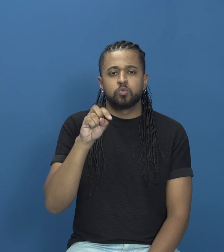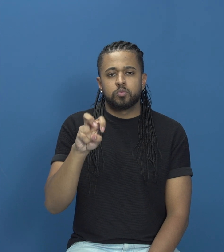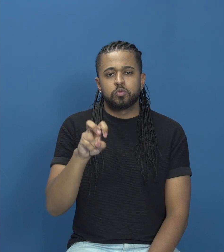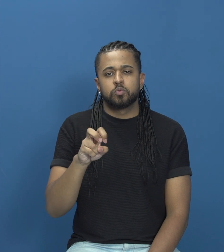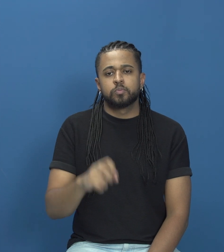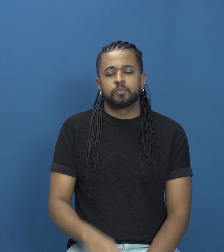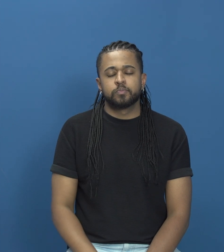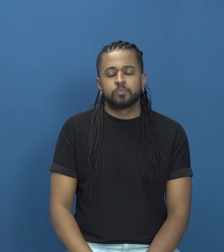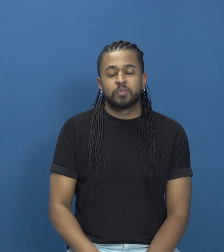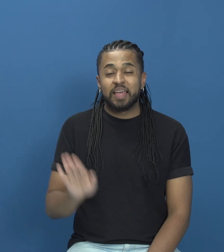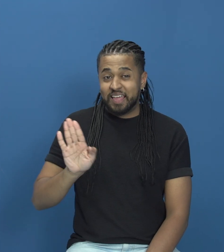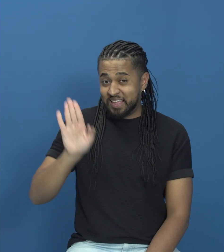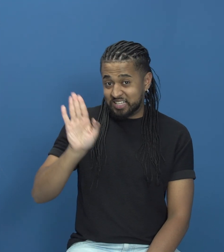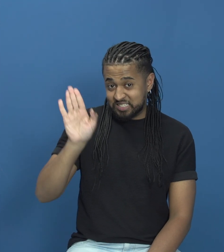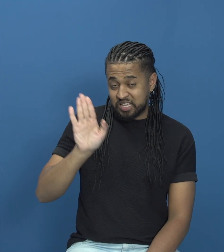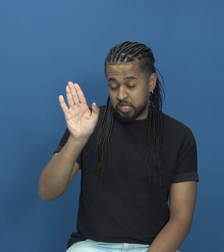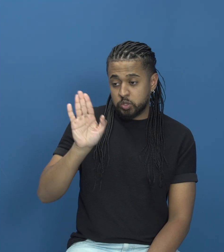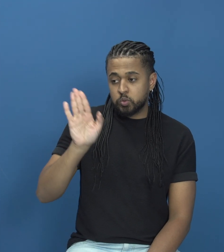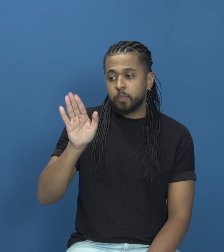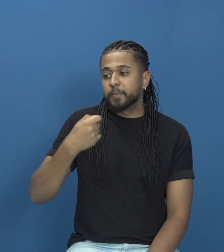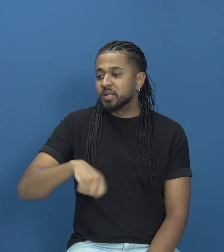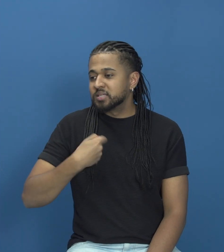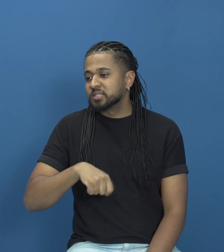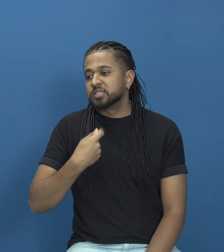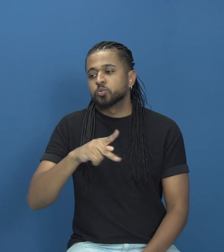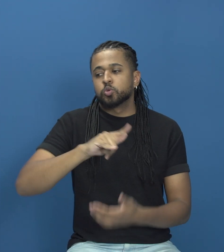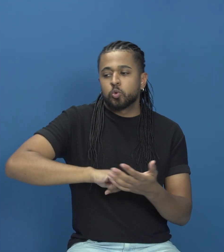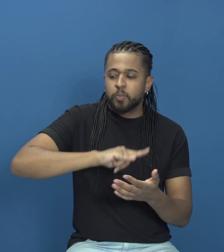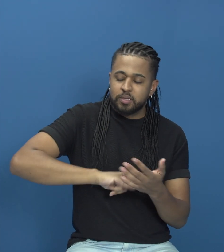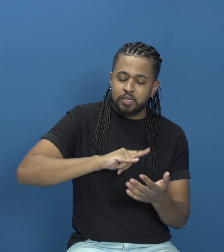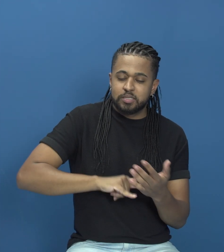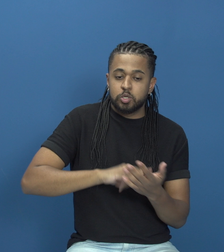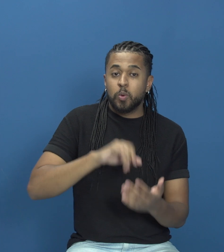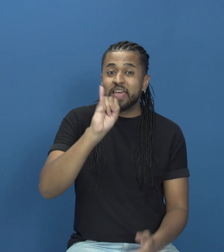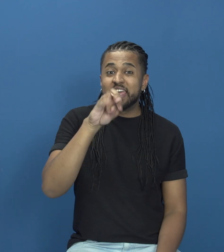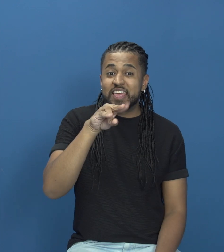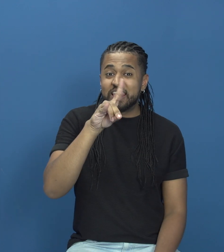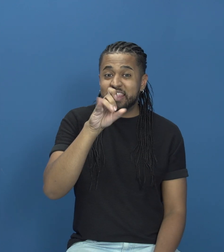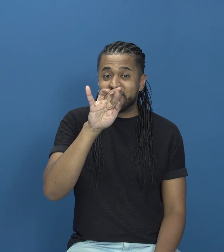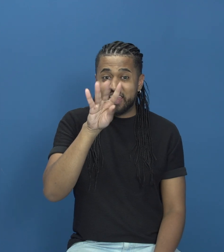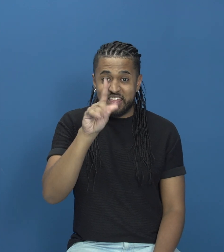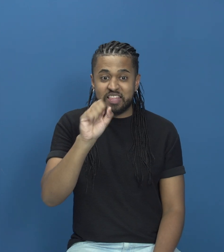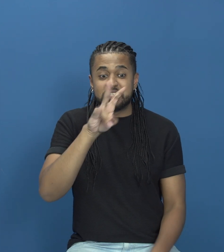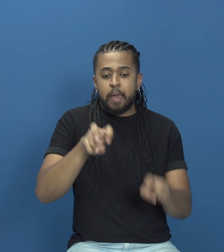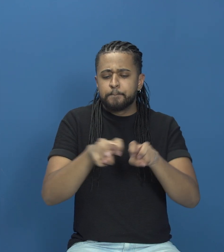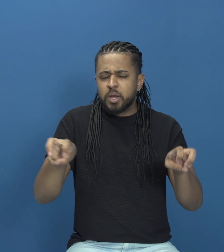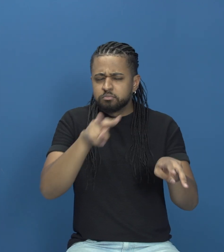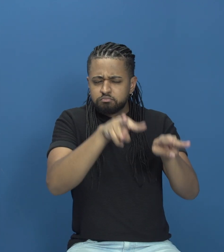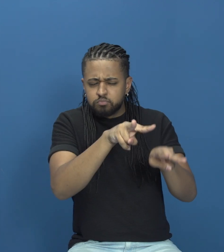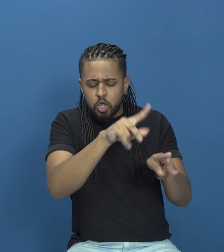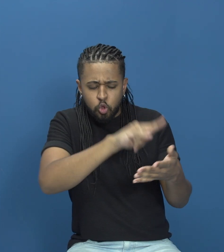11.8.5. O candidato a candidata deverá ter sua documentação indeferida quando a banca julgar